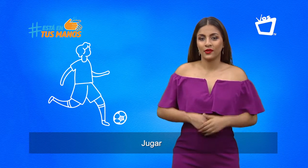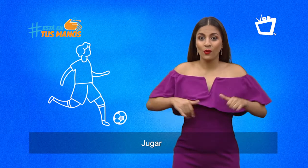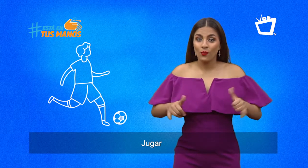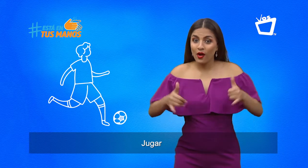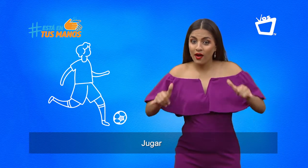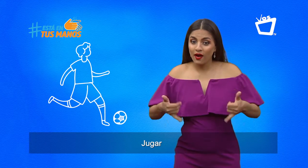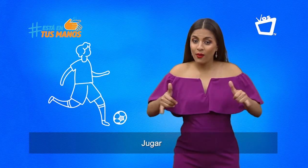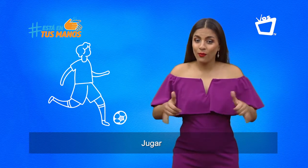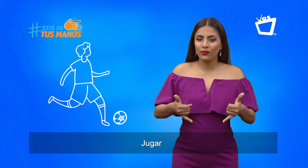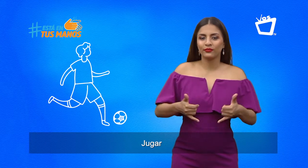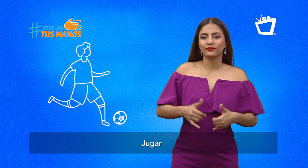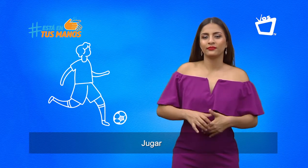jugar